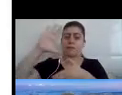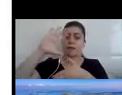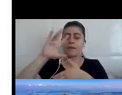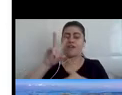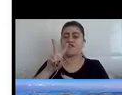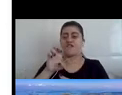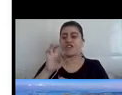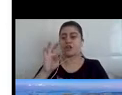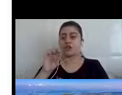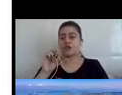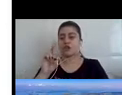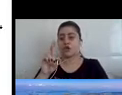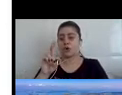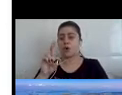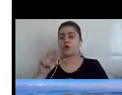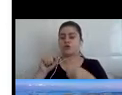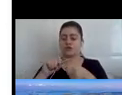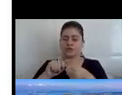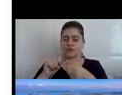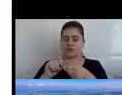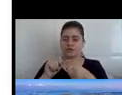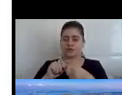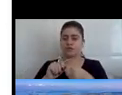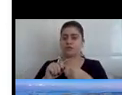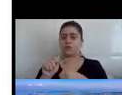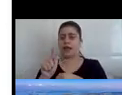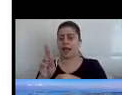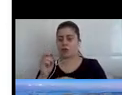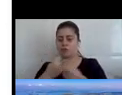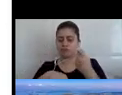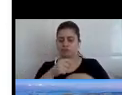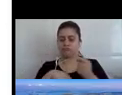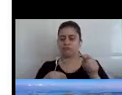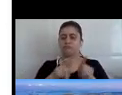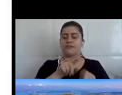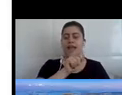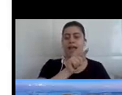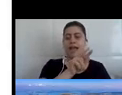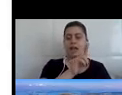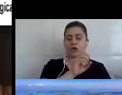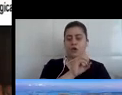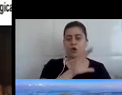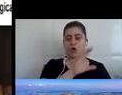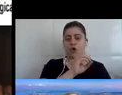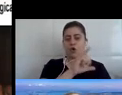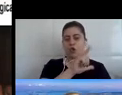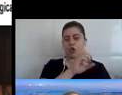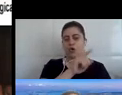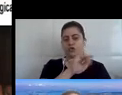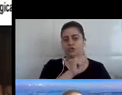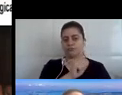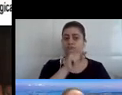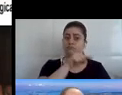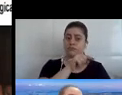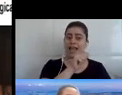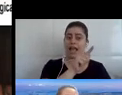produção do agronegócio, da agroecologia também com esse mapa que a gente desenvolveu. Então, a questão da agroecologia, ou